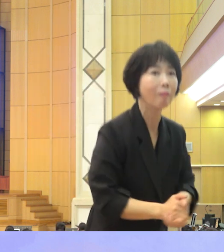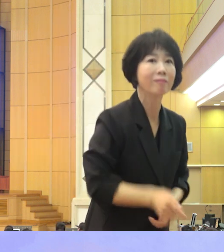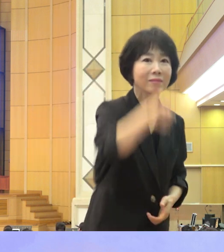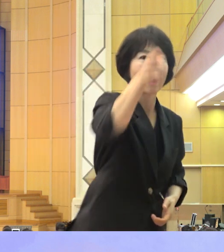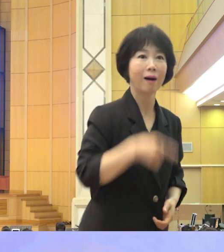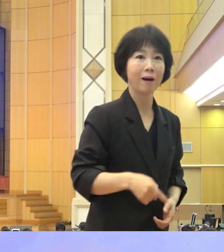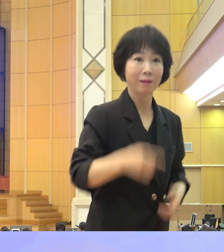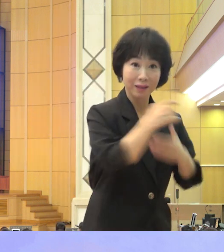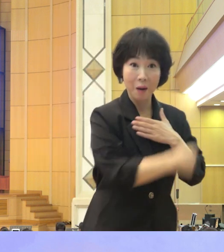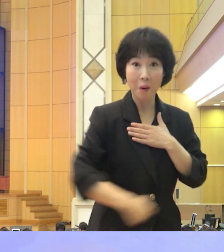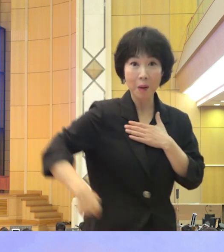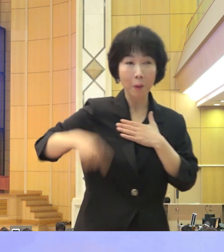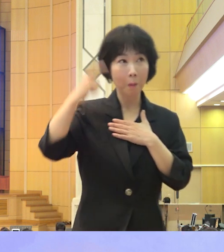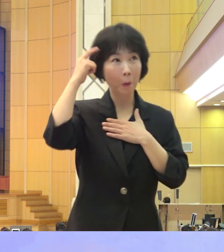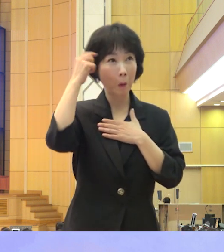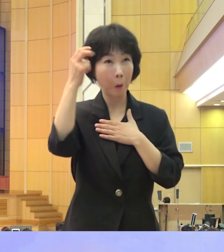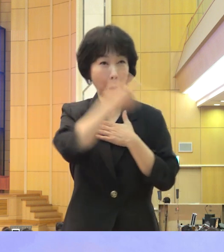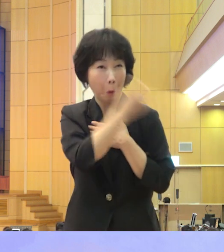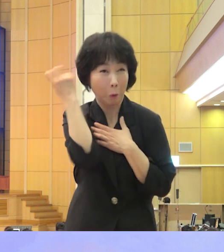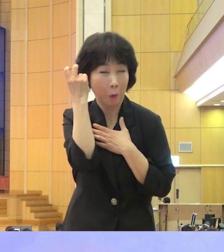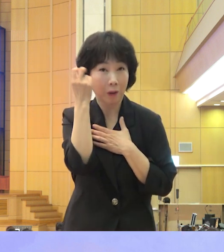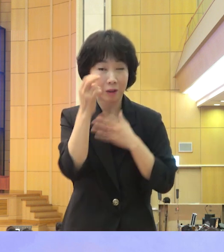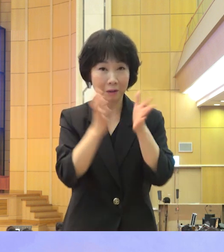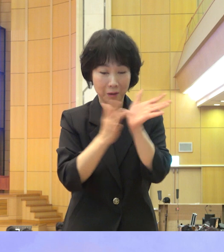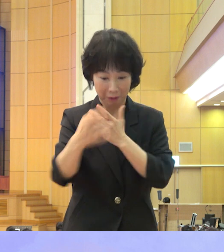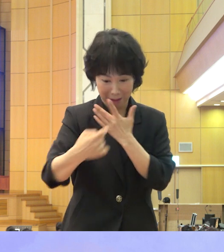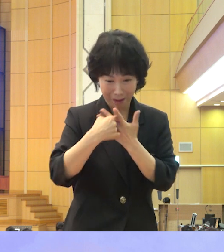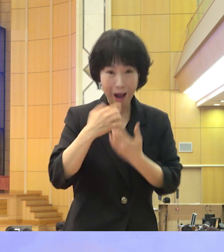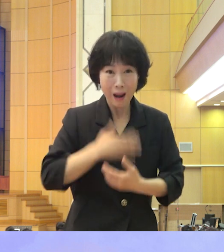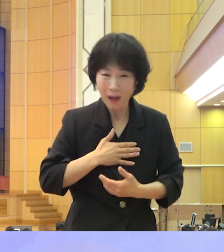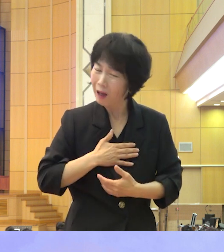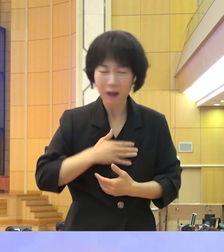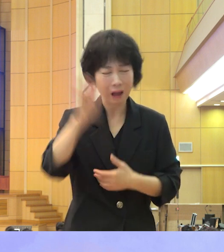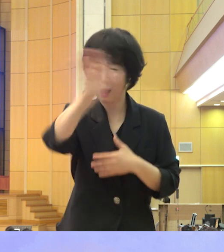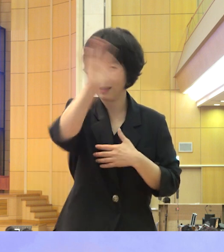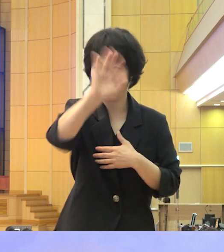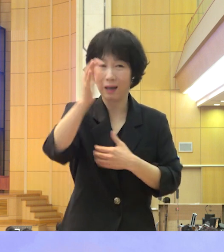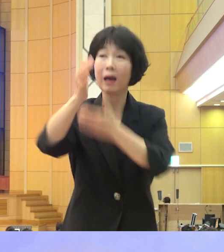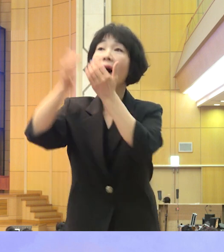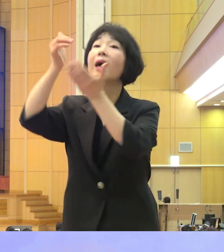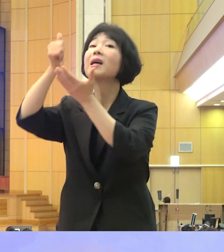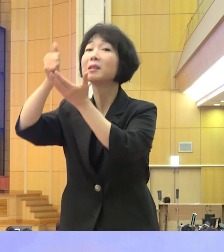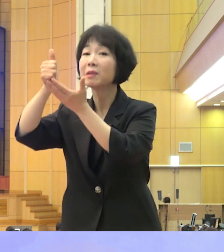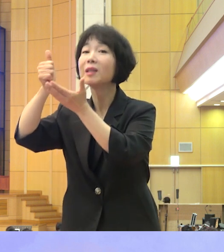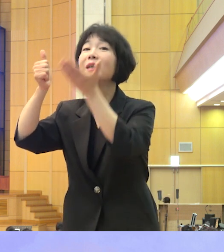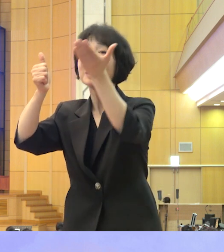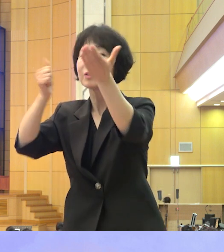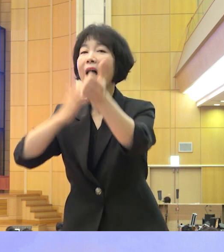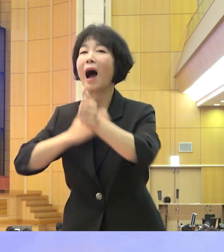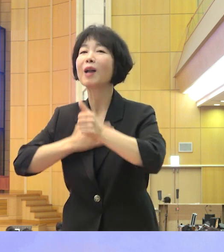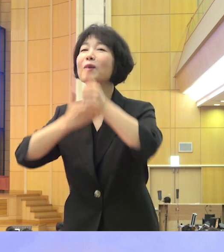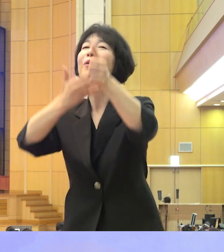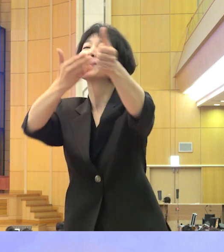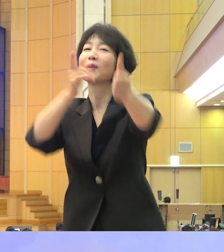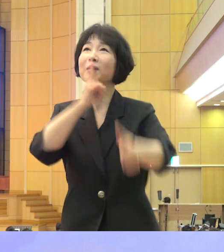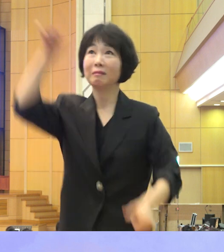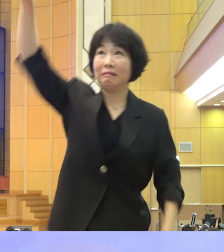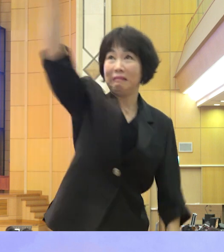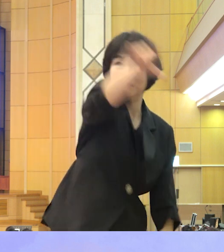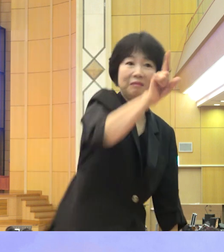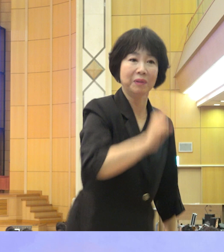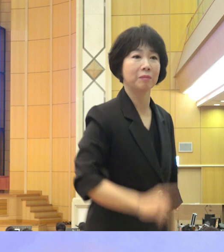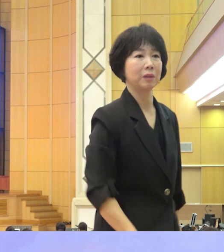내가 육체적으로 알았던 것이 아니라 하늘에 계신 내